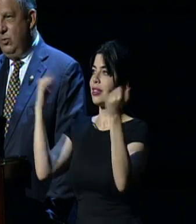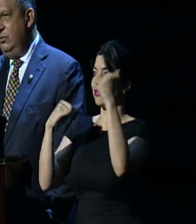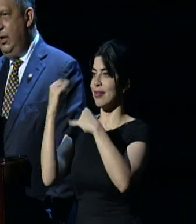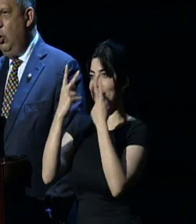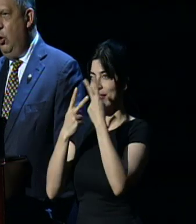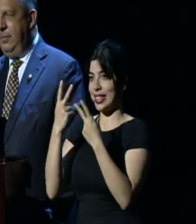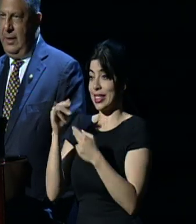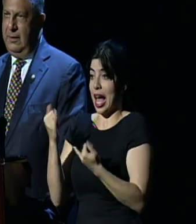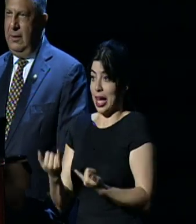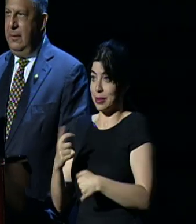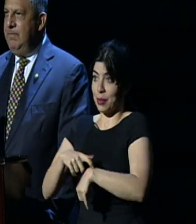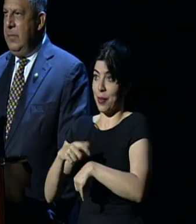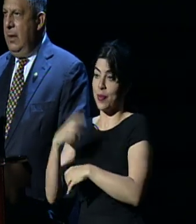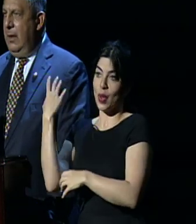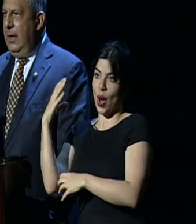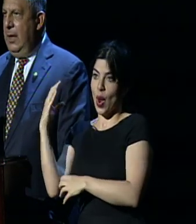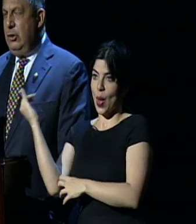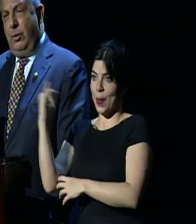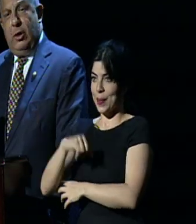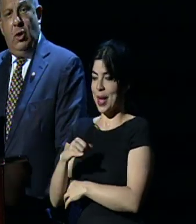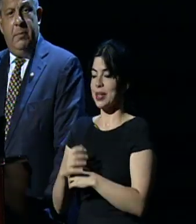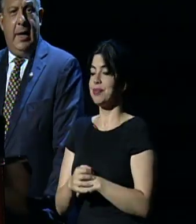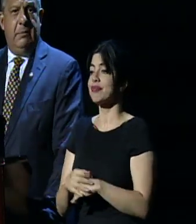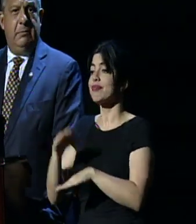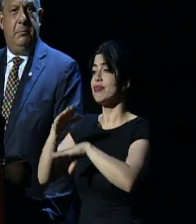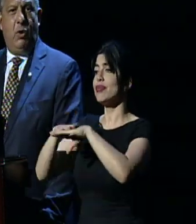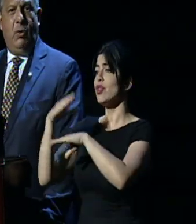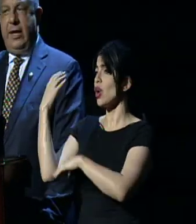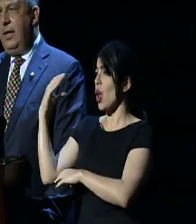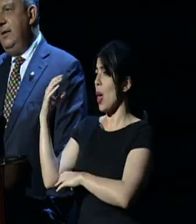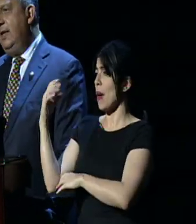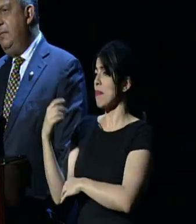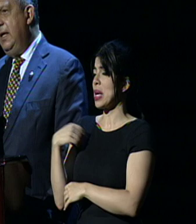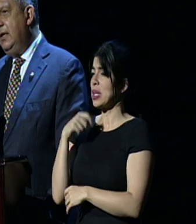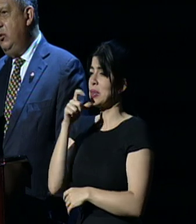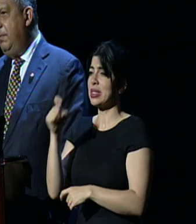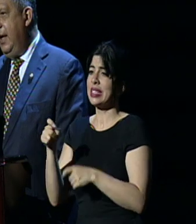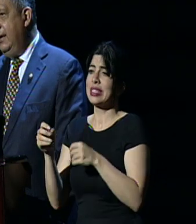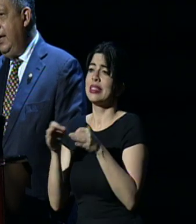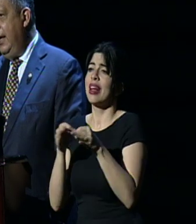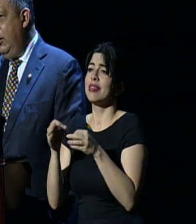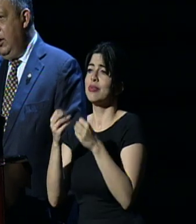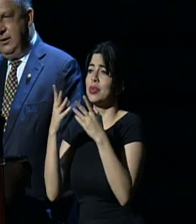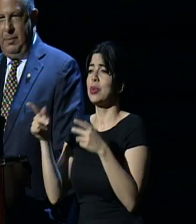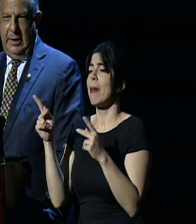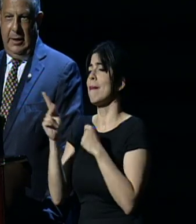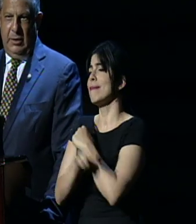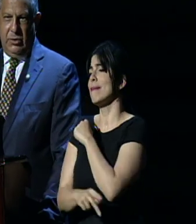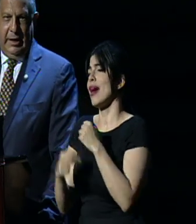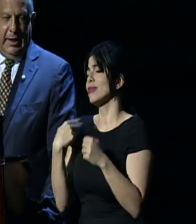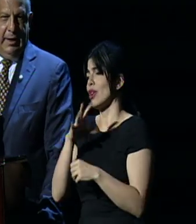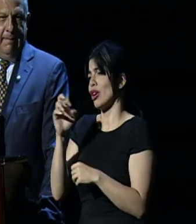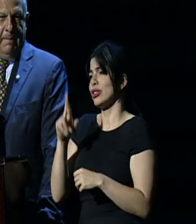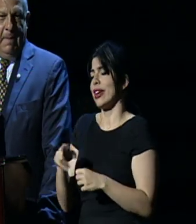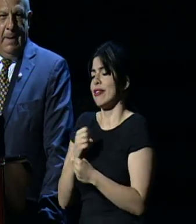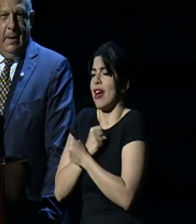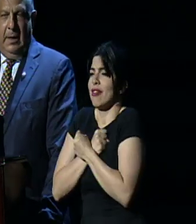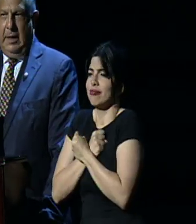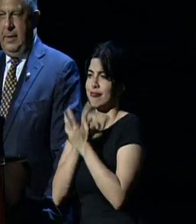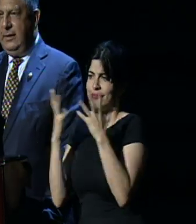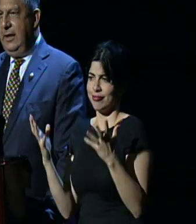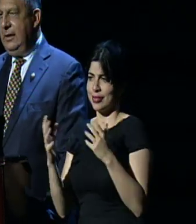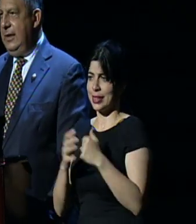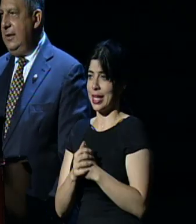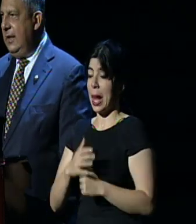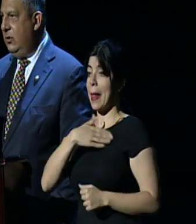este caso de Colombia. Y sobre Colombia, poco hay que decir más que es un país querido en este país, en Costa Rica, y